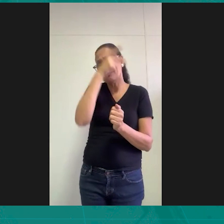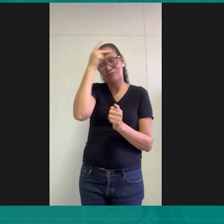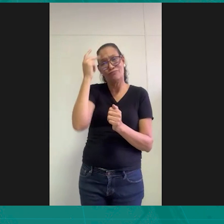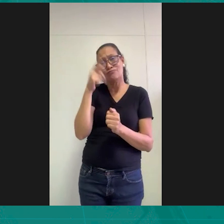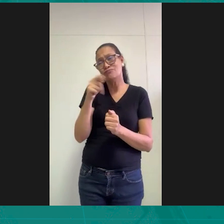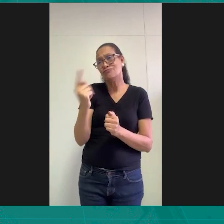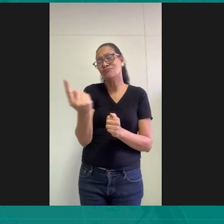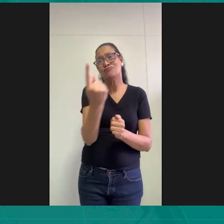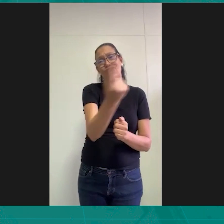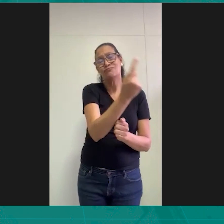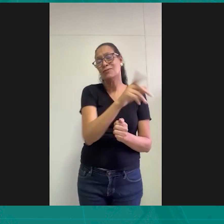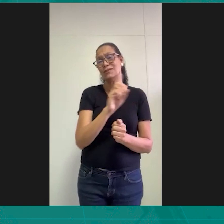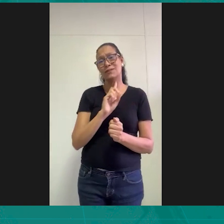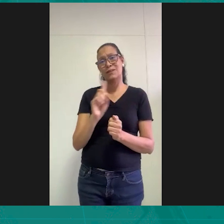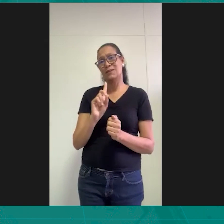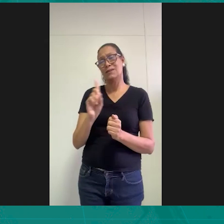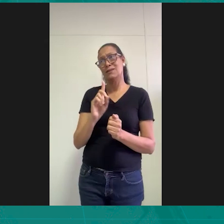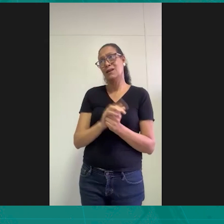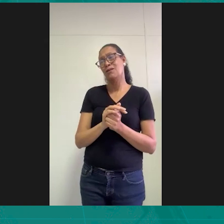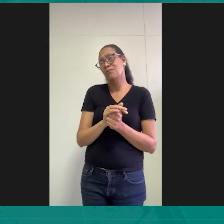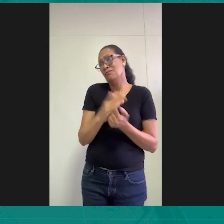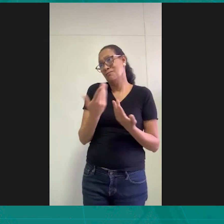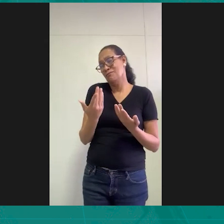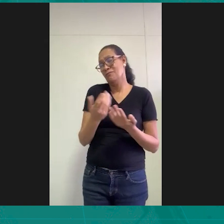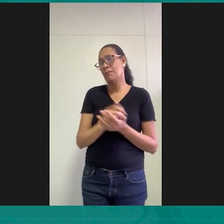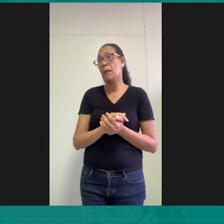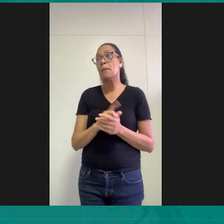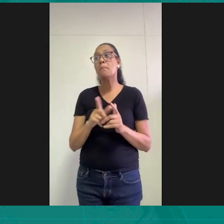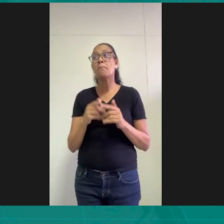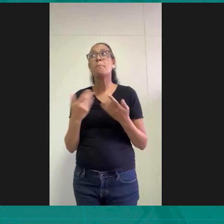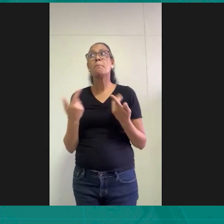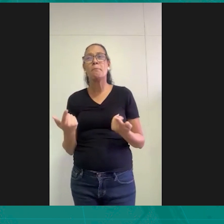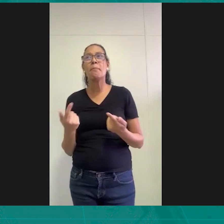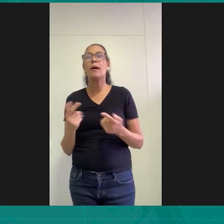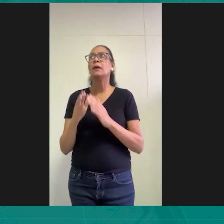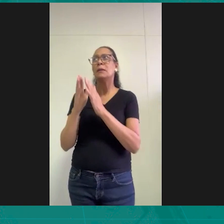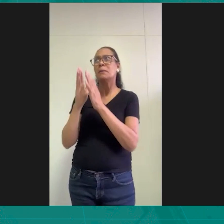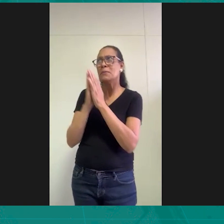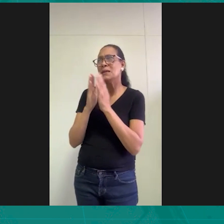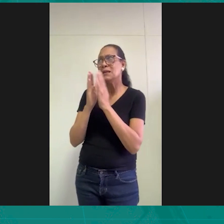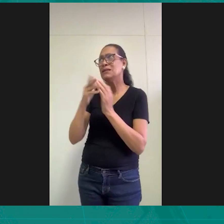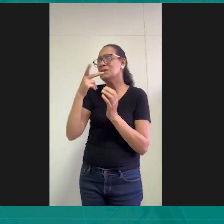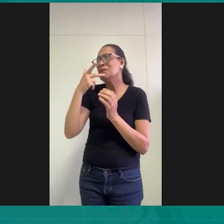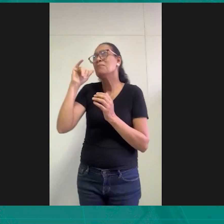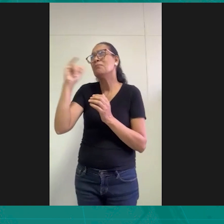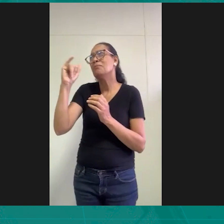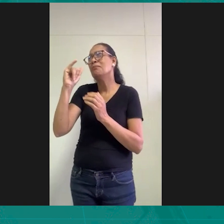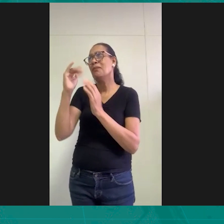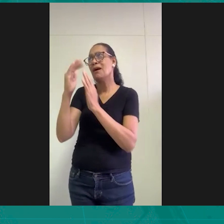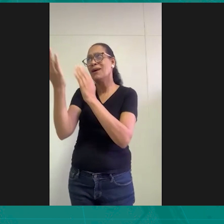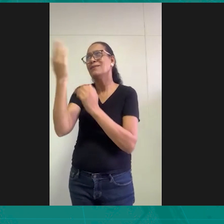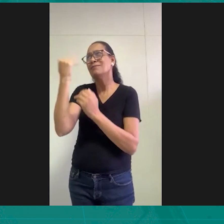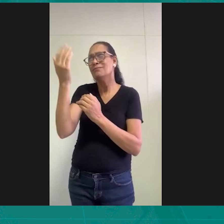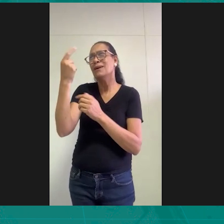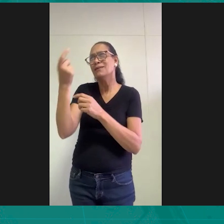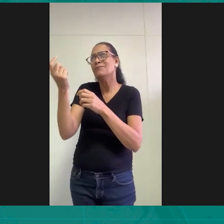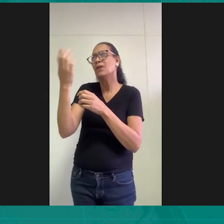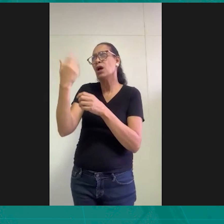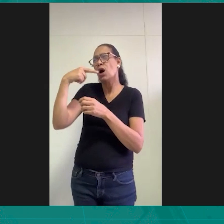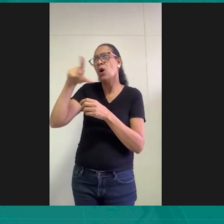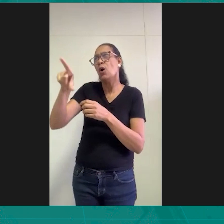estar com vocês. Agora, eu vou pedir ao Pai mandar outro Consolador. Esse outro Consolador